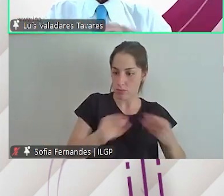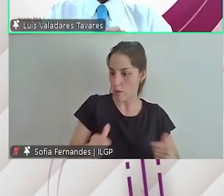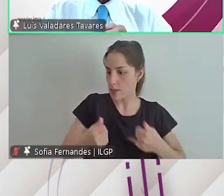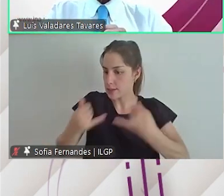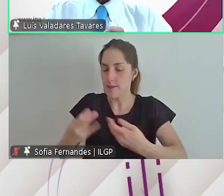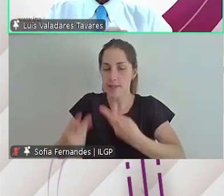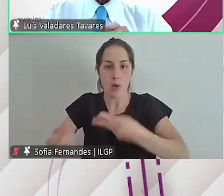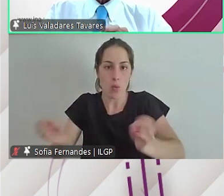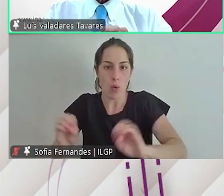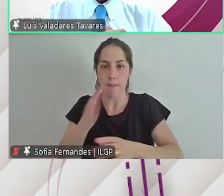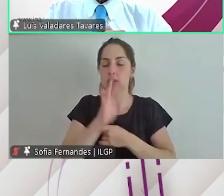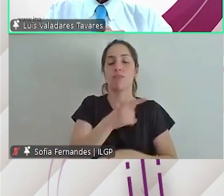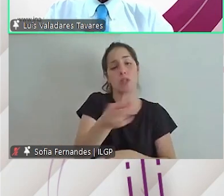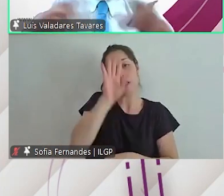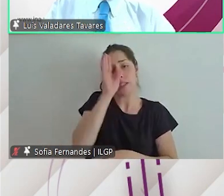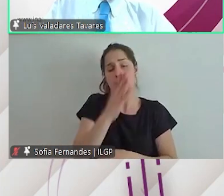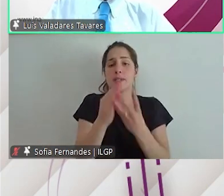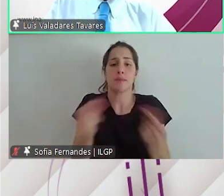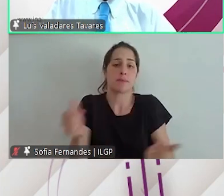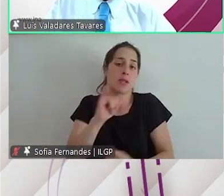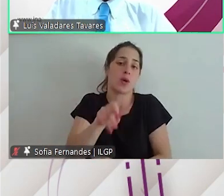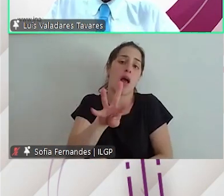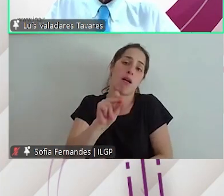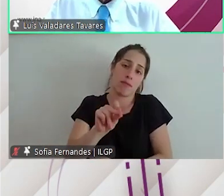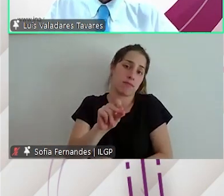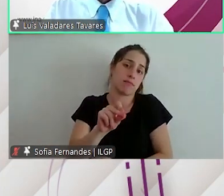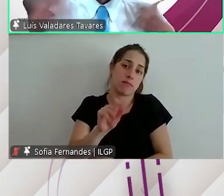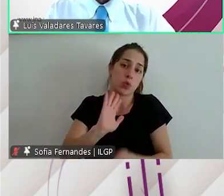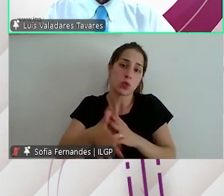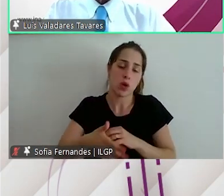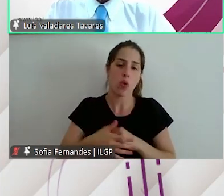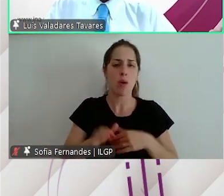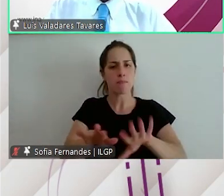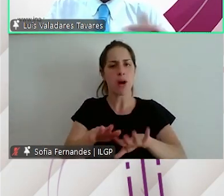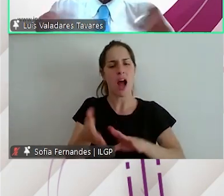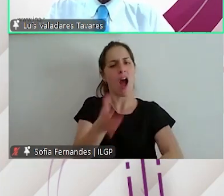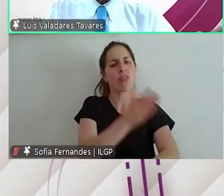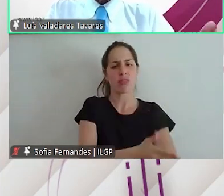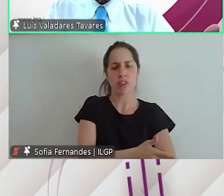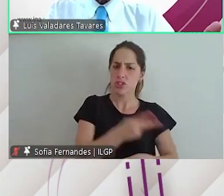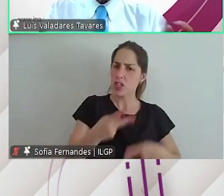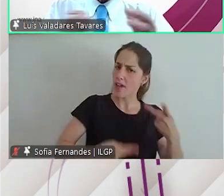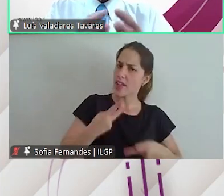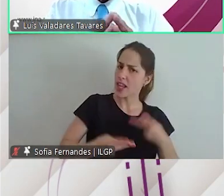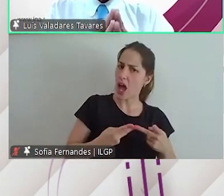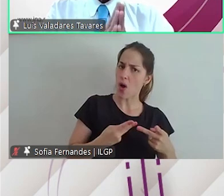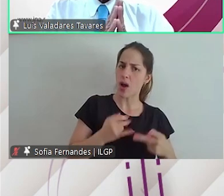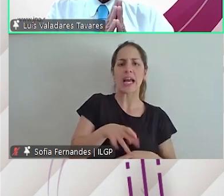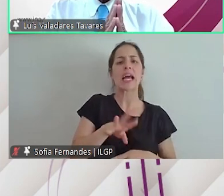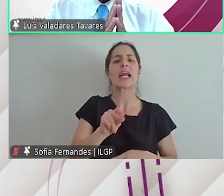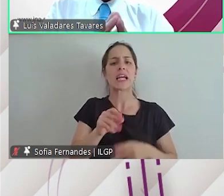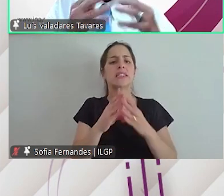INA desapareceu. Essa opção foi avaliada? Não. Foi tomada a decisão.